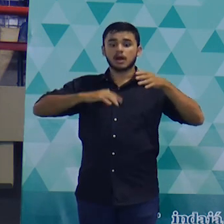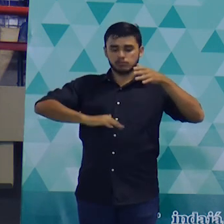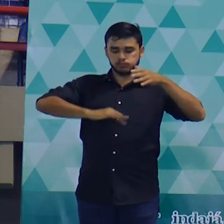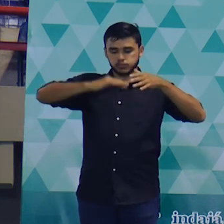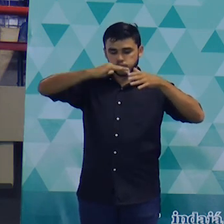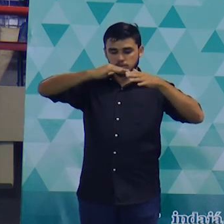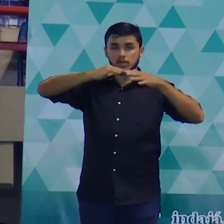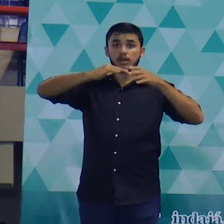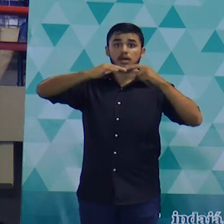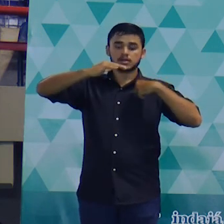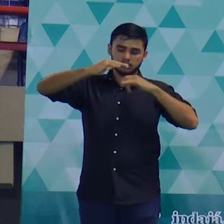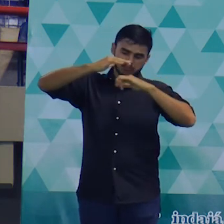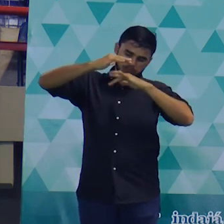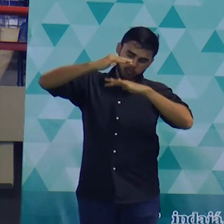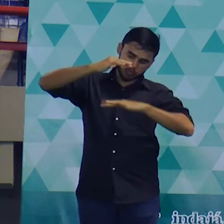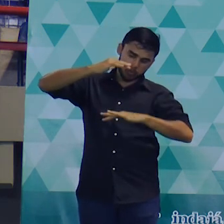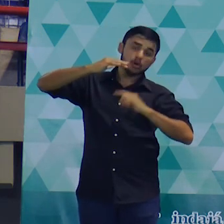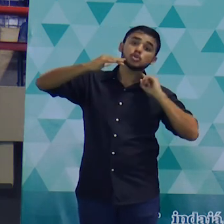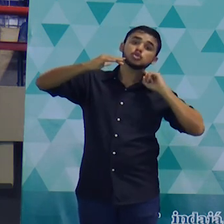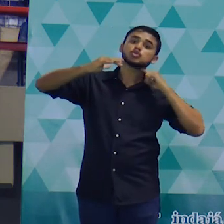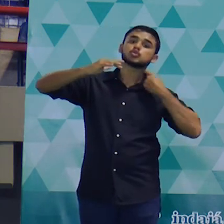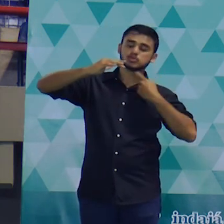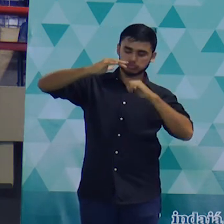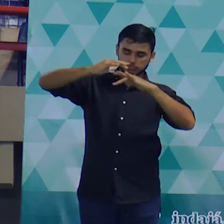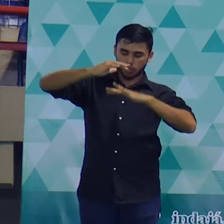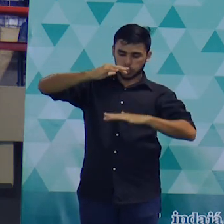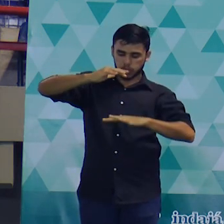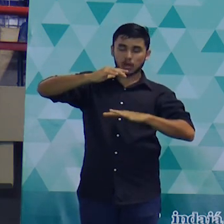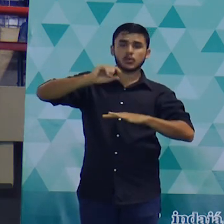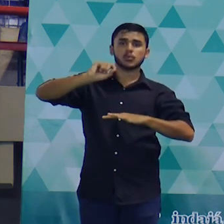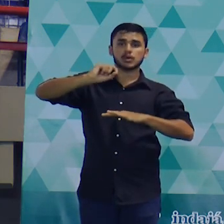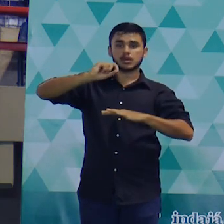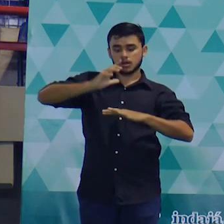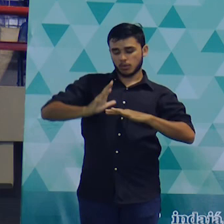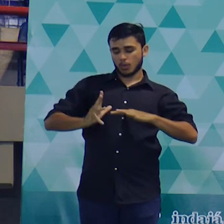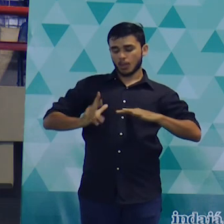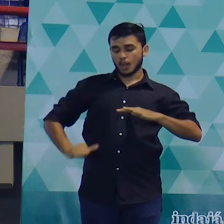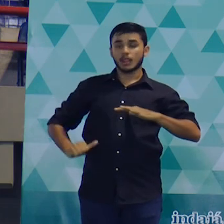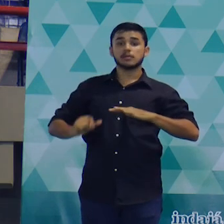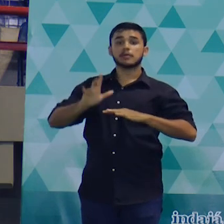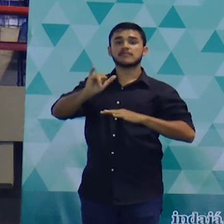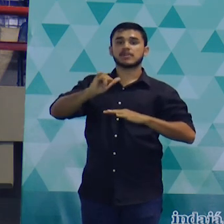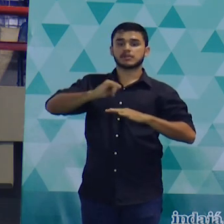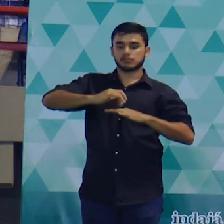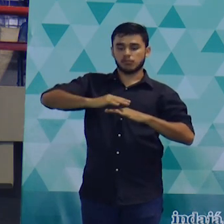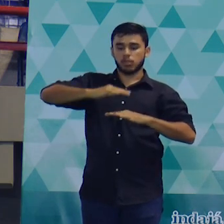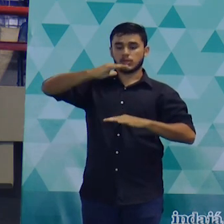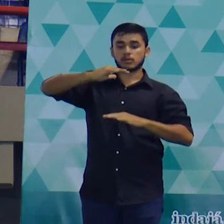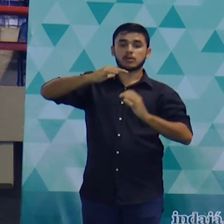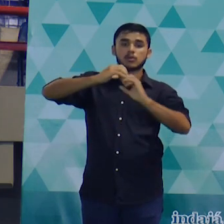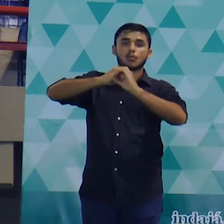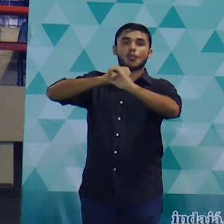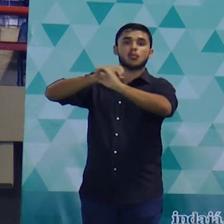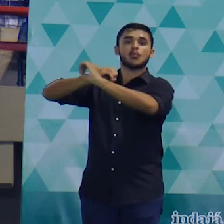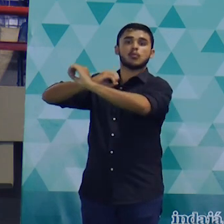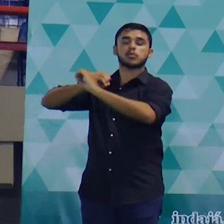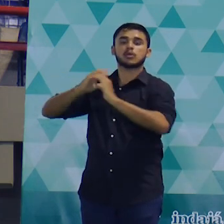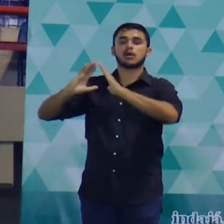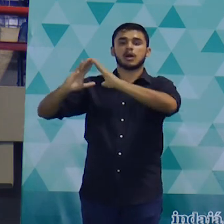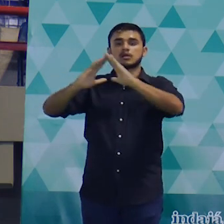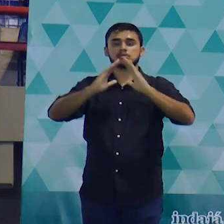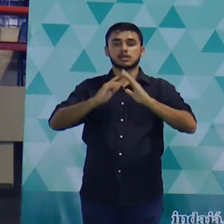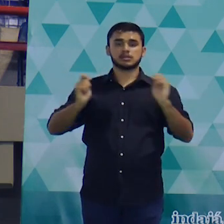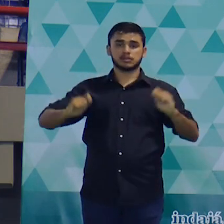processo chama-se decantação. Essa é uma das etapas do tratamento de água numa estação de tratamento.